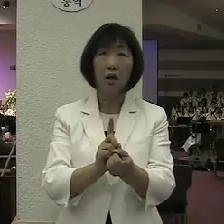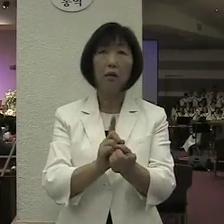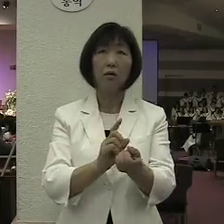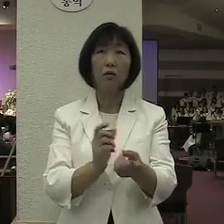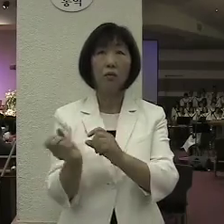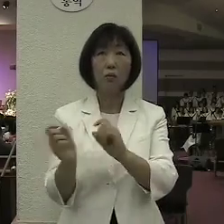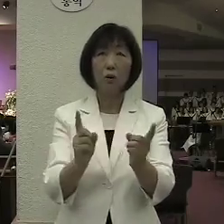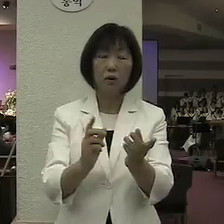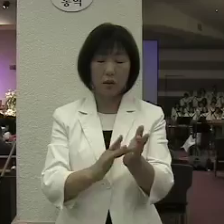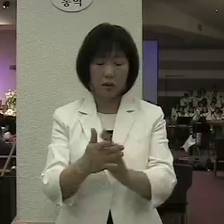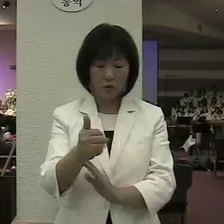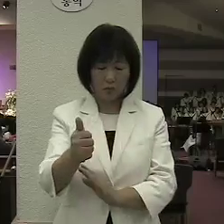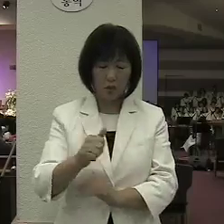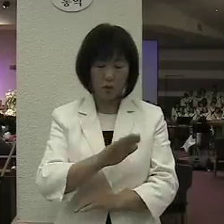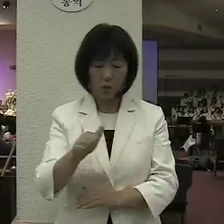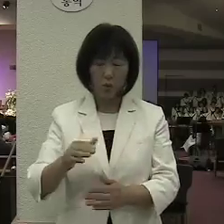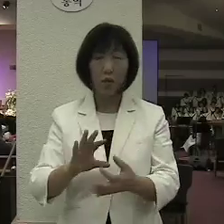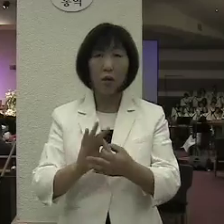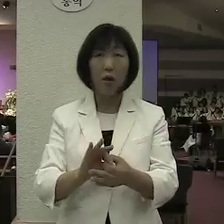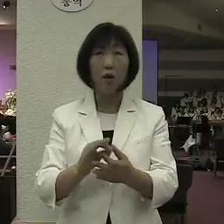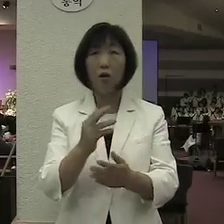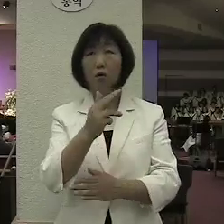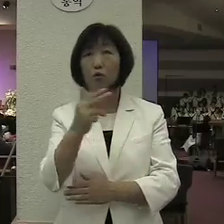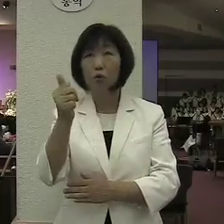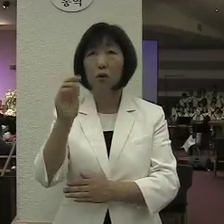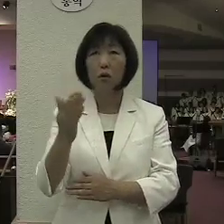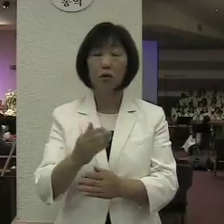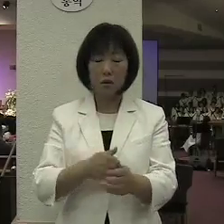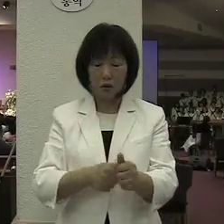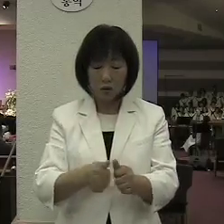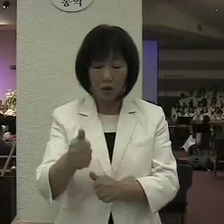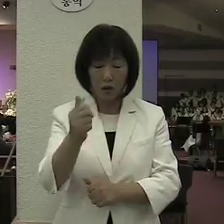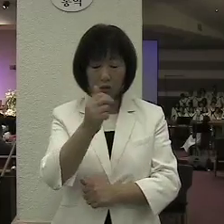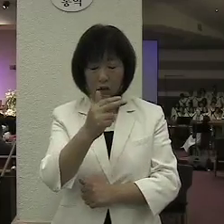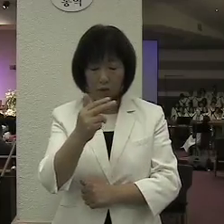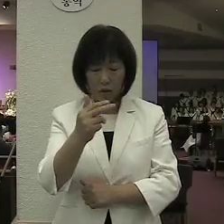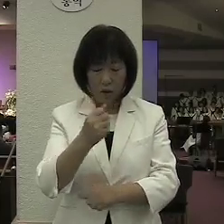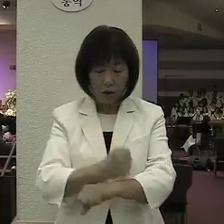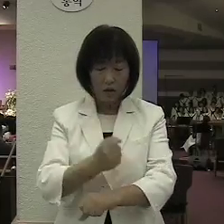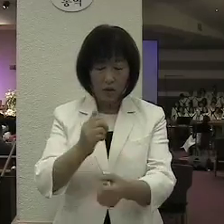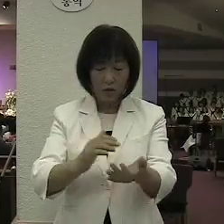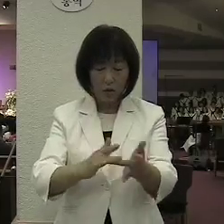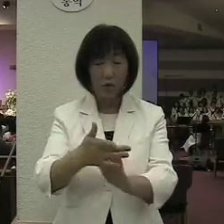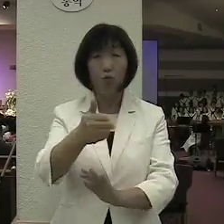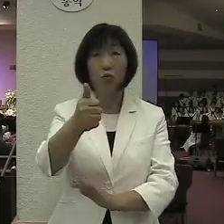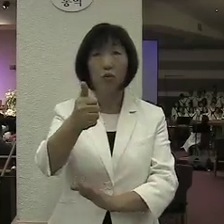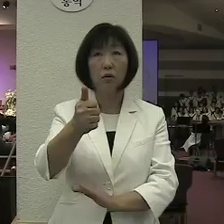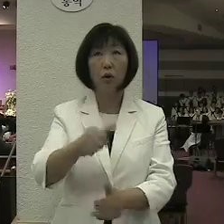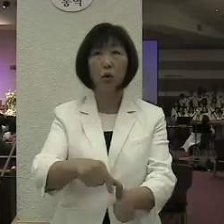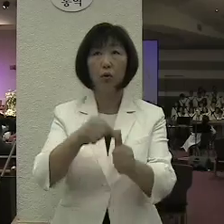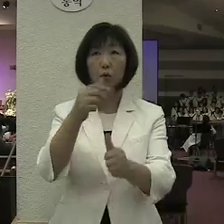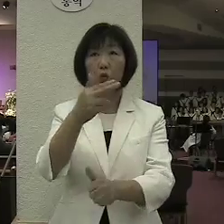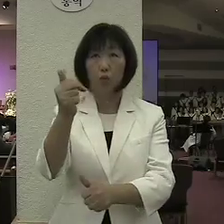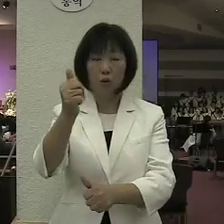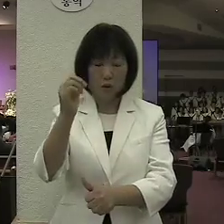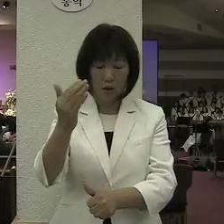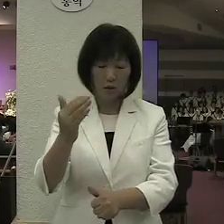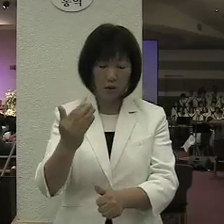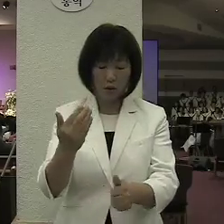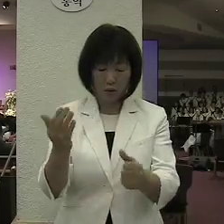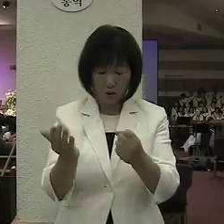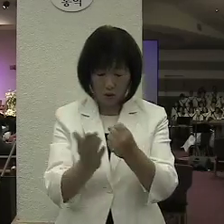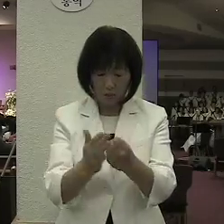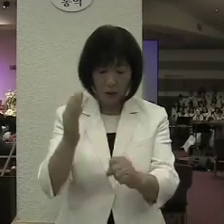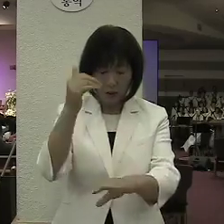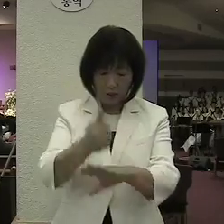하나님의 말씀으로 알고 있는 성경 중에 특별히 결론이라고 볼 수 있는 요한계시록을 통하여서, 요한계시록 마지막